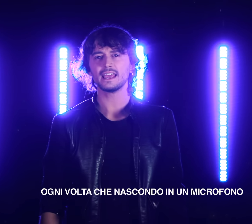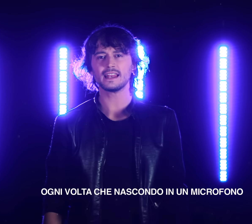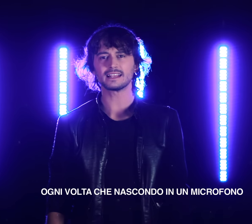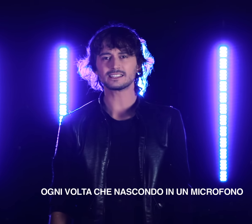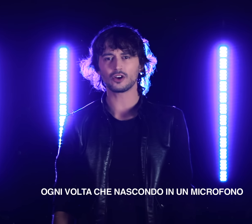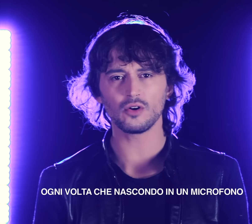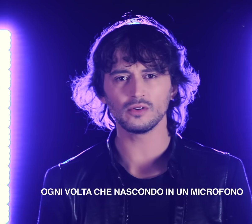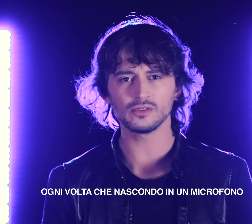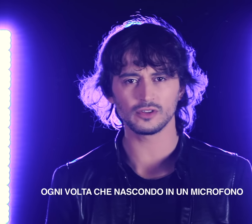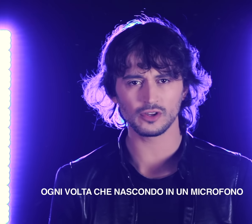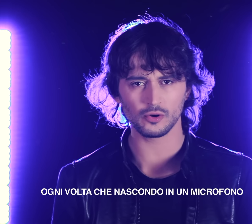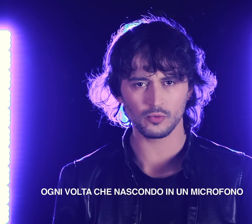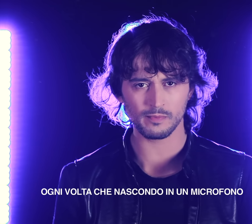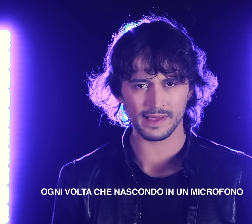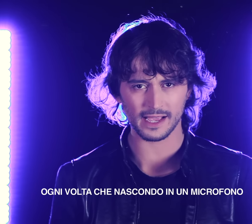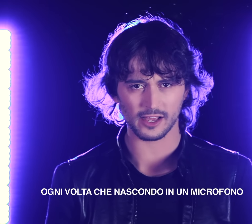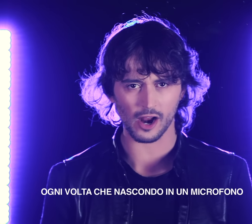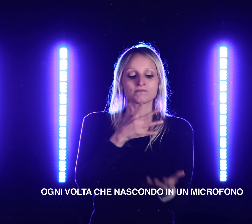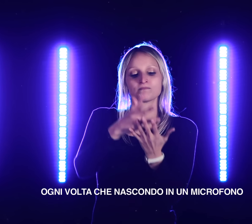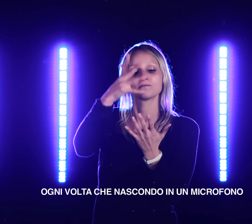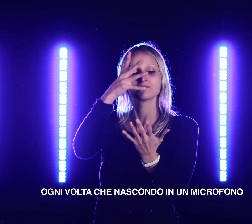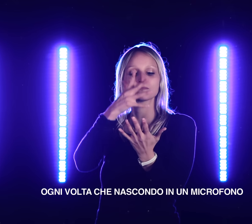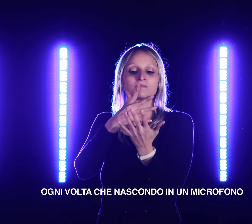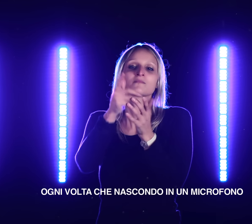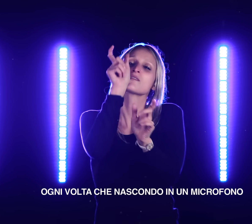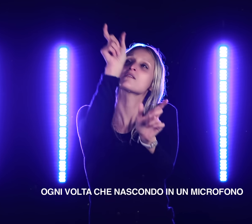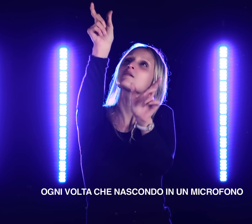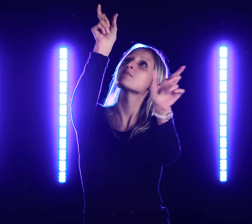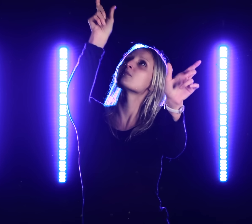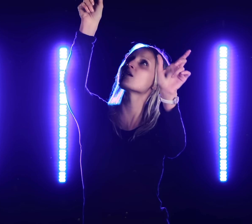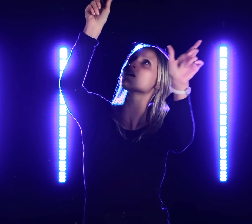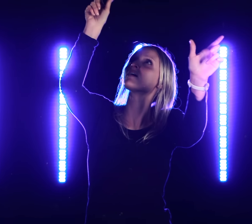Che nascondo in un microfono